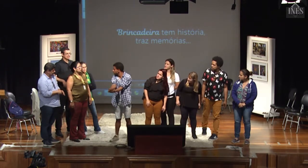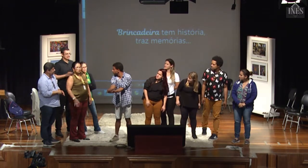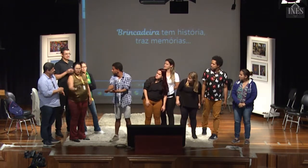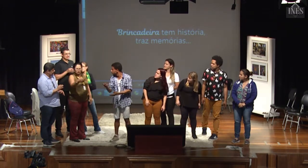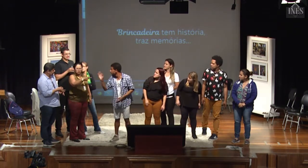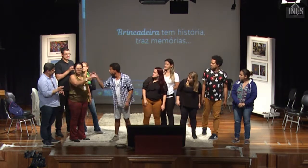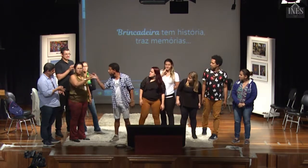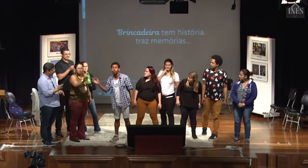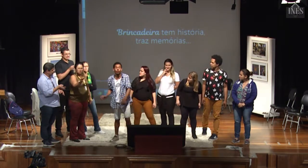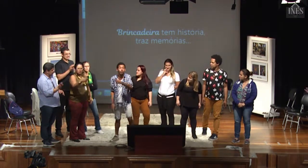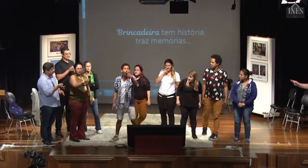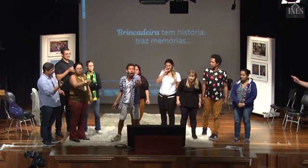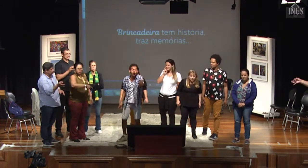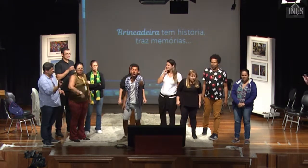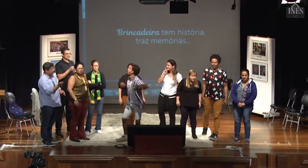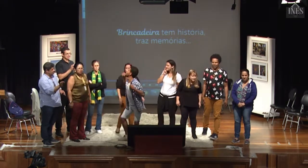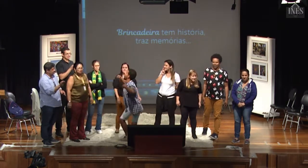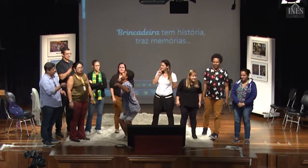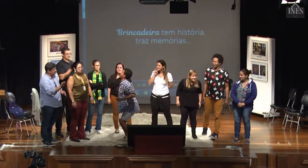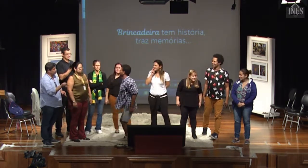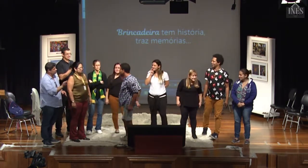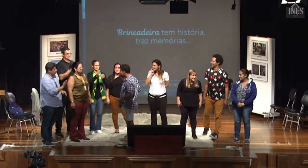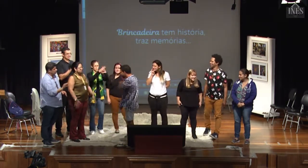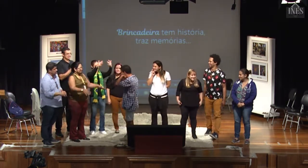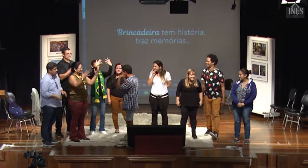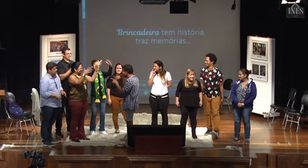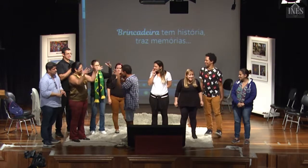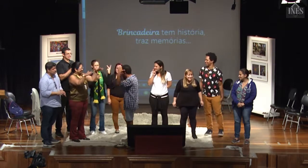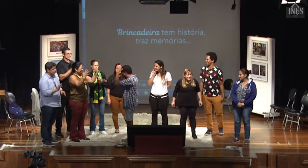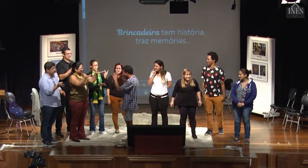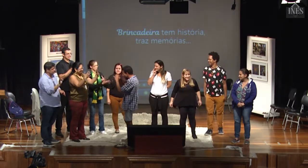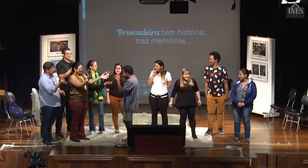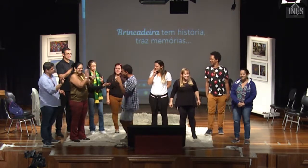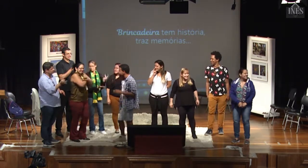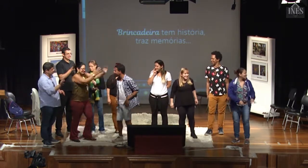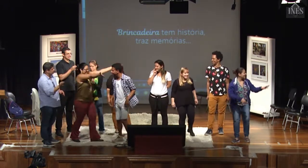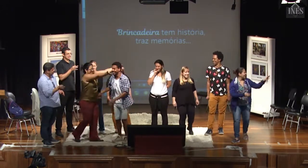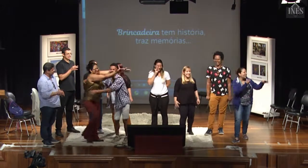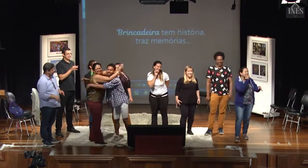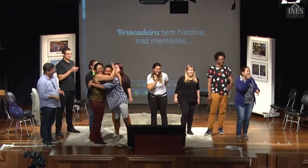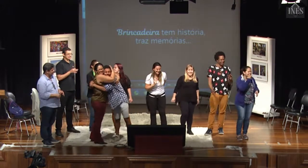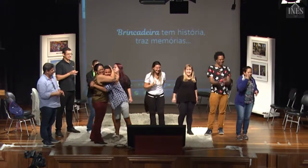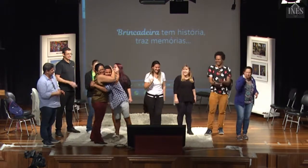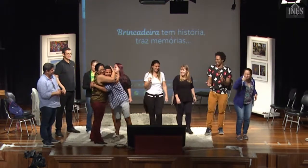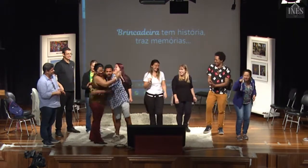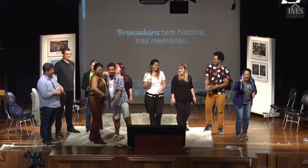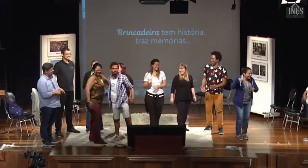freou e a pessoa caiu. Viu? Viu? Viu? Viu? Então.